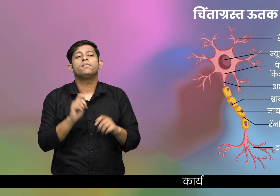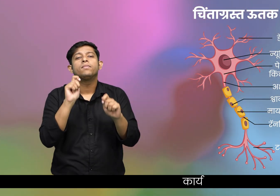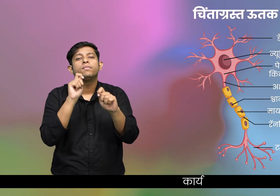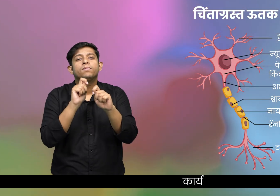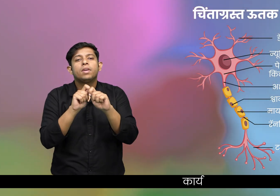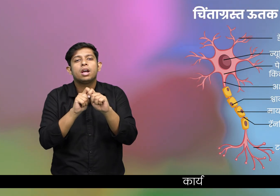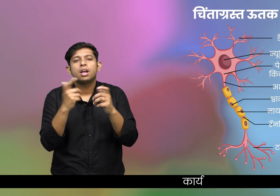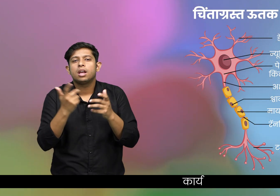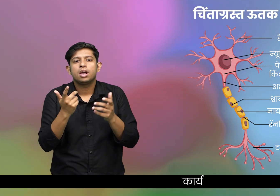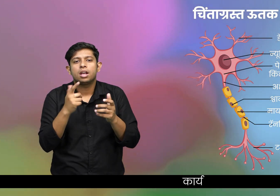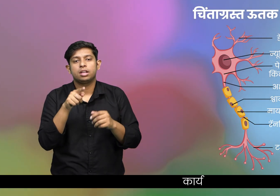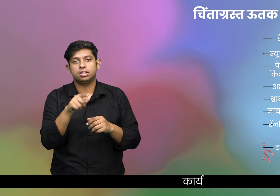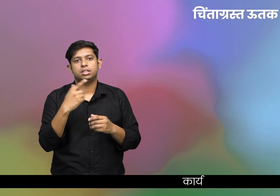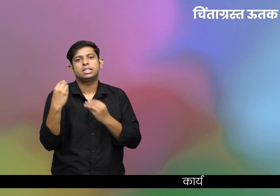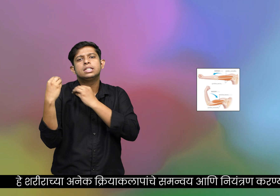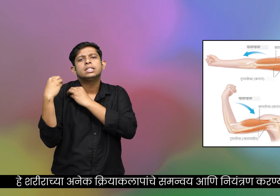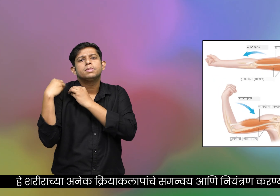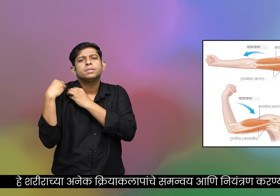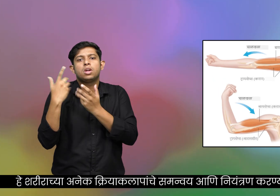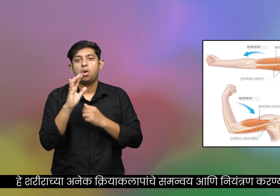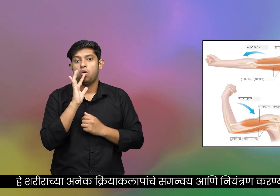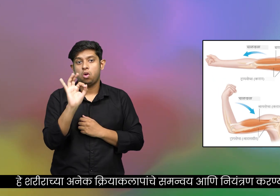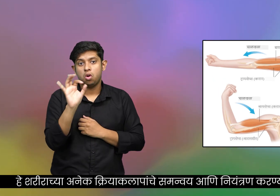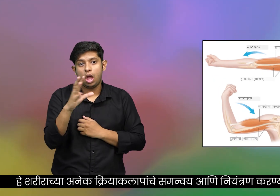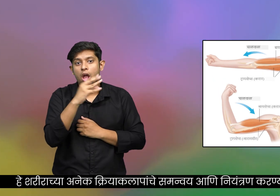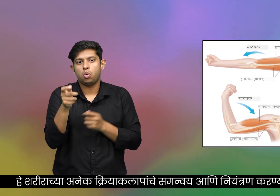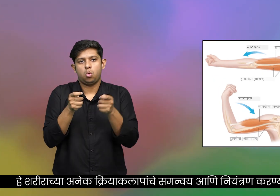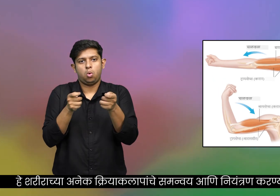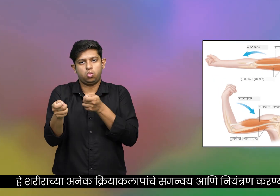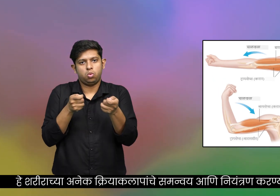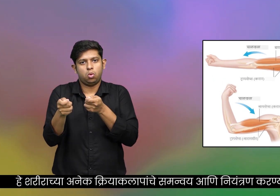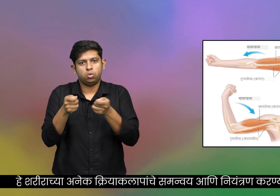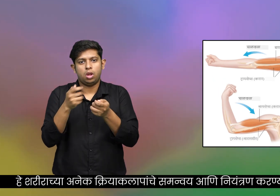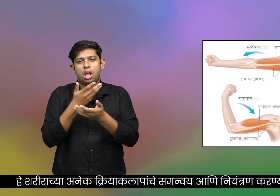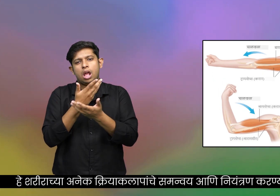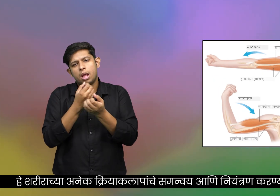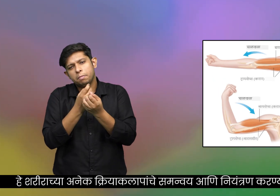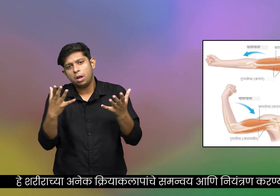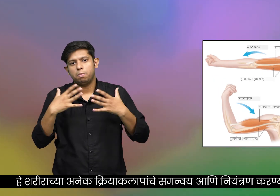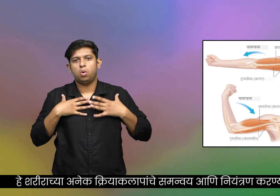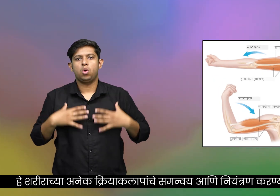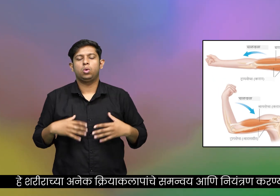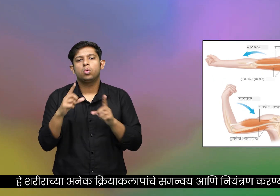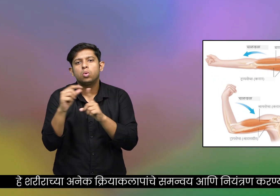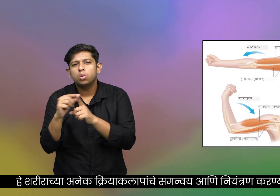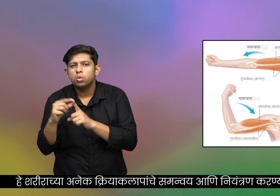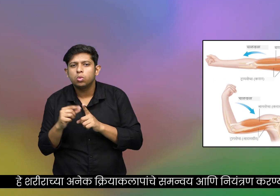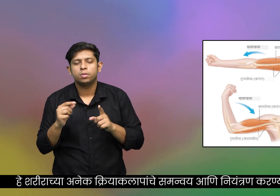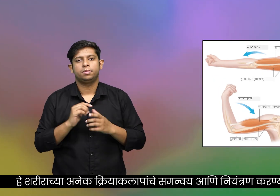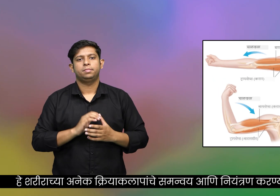याचे कार्य हे शरीराच्या अनेक क्रियाकलापाचे समन्वय आणि नियंत्रण करण्यासाठी जबाबदार